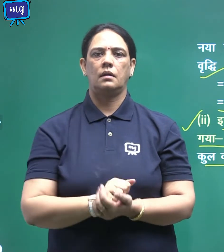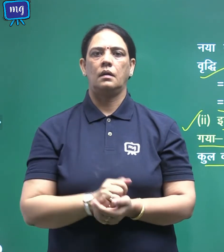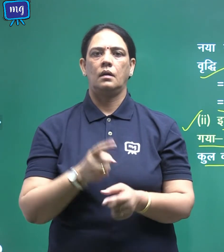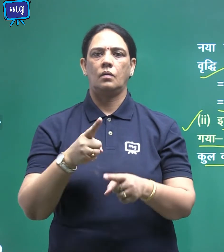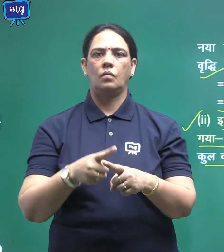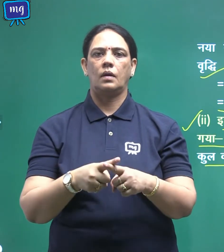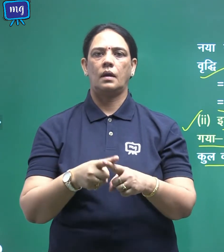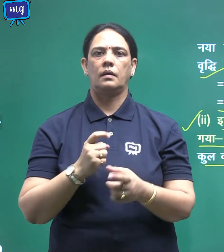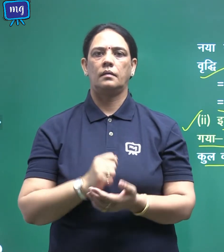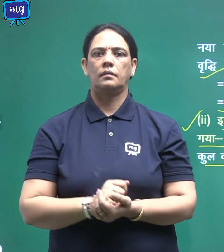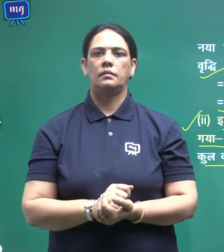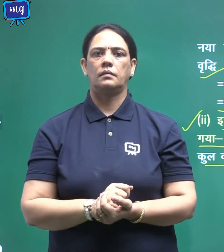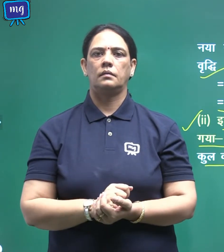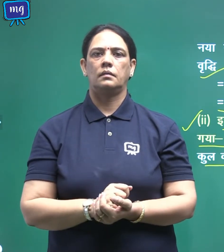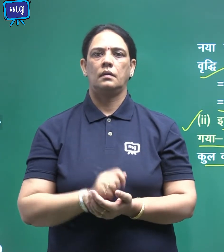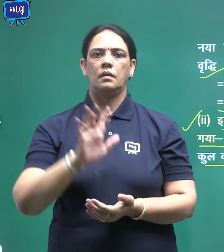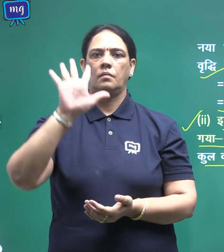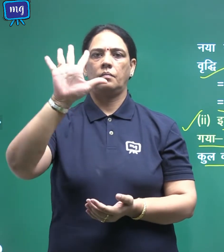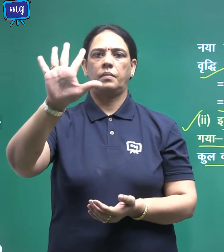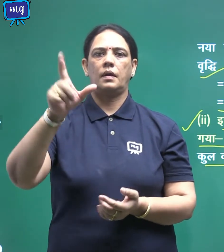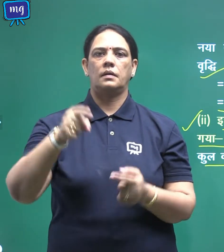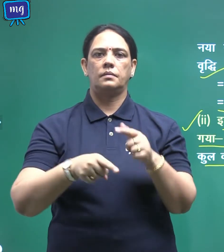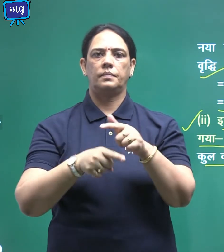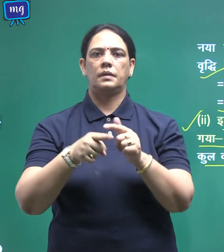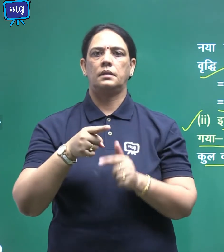गुणा 5%